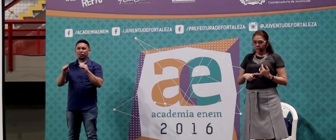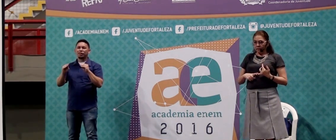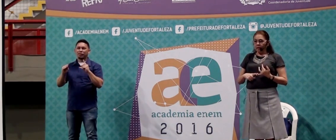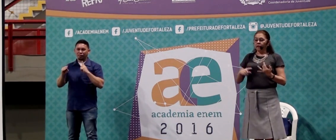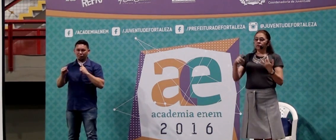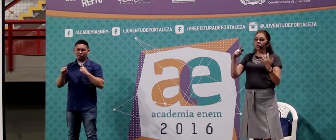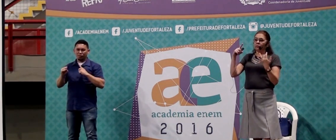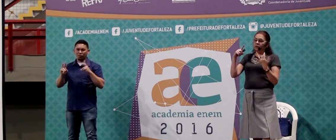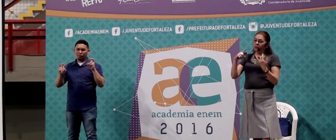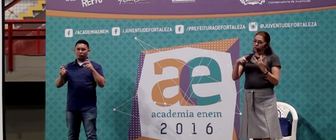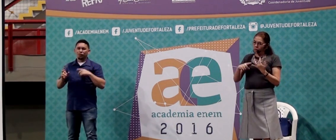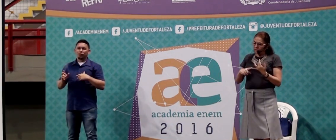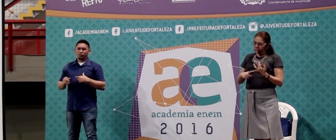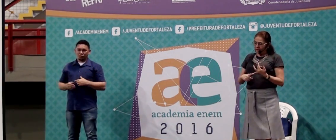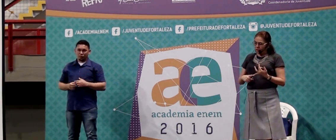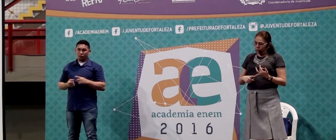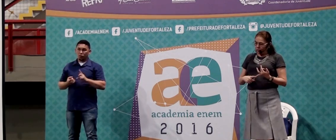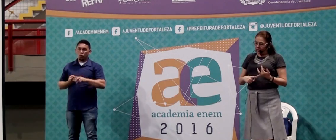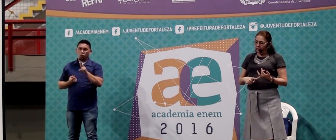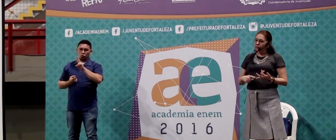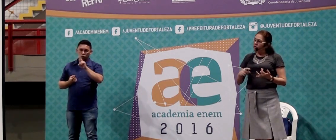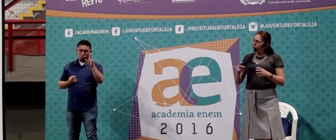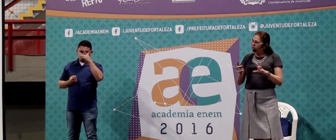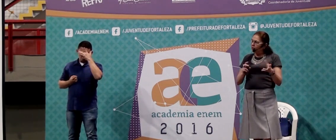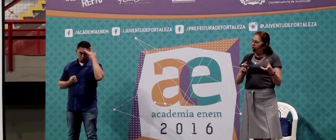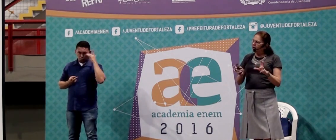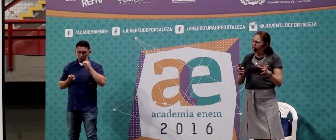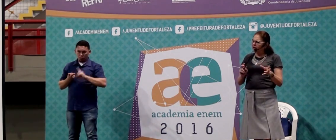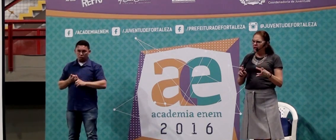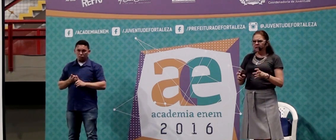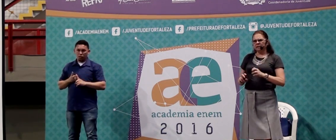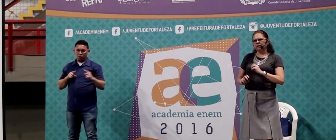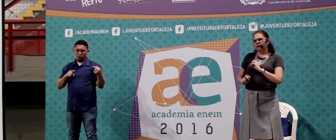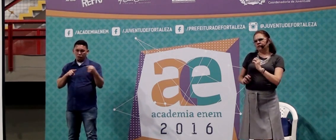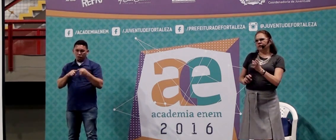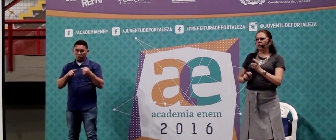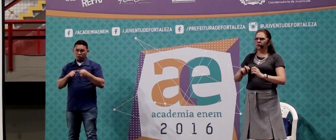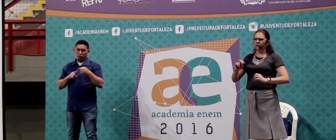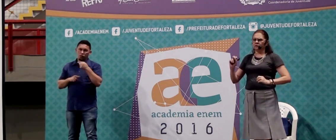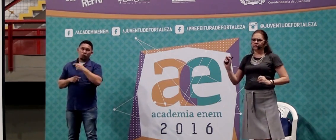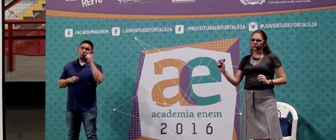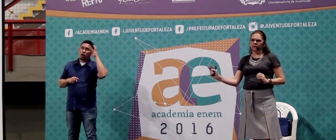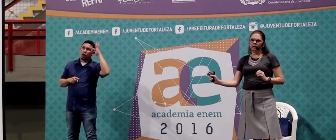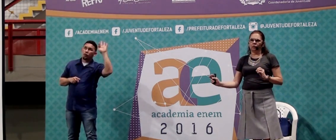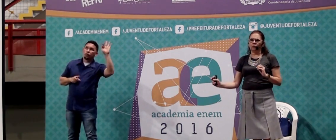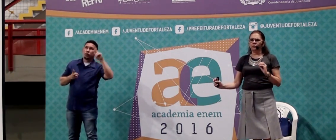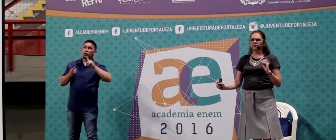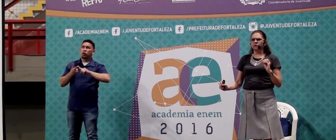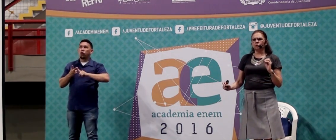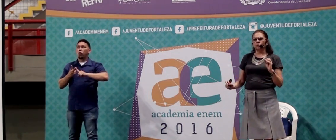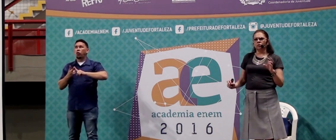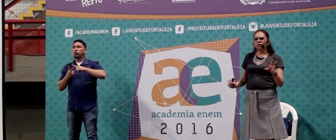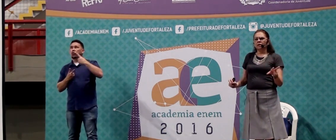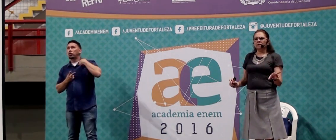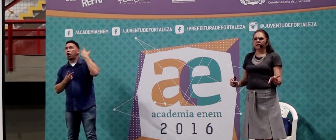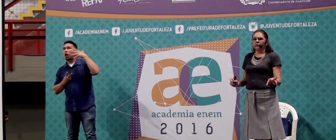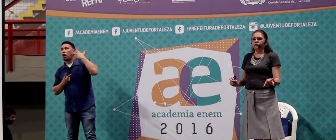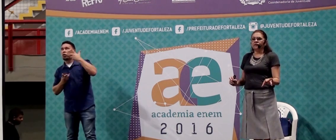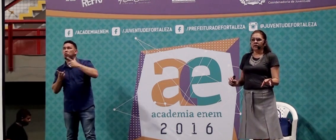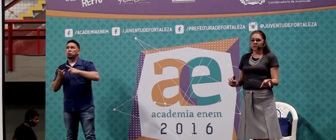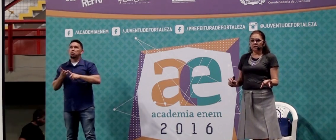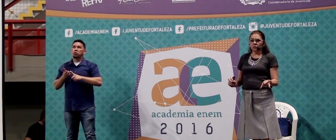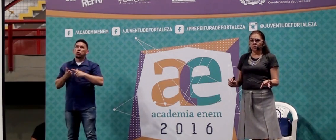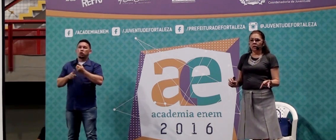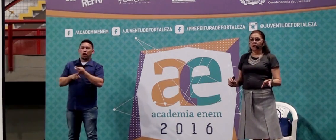é. Eu tenho que botar o nome da pessoa, eu tenho que dar uma referência, se ele é um filósofo, se ele é um compositor, se ele é